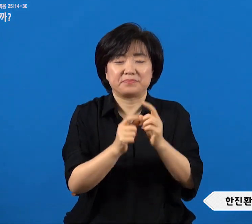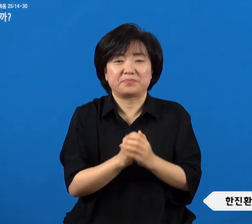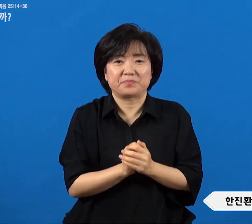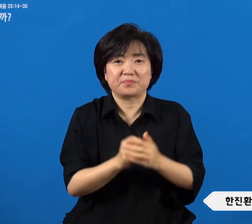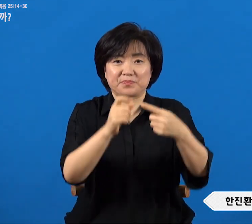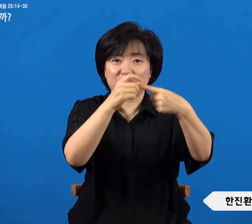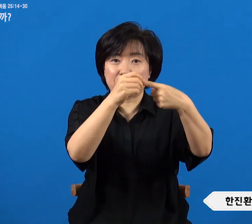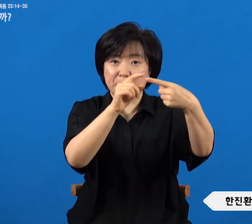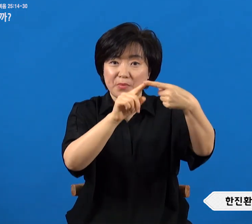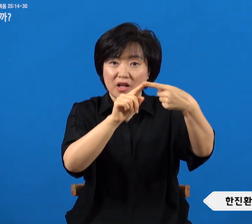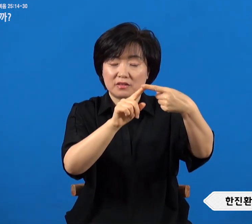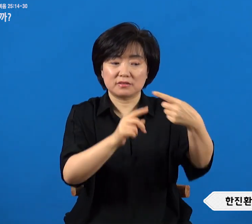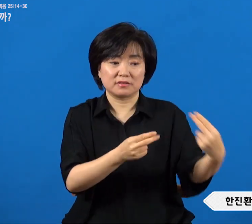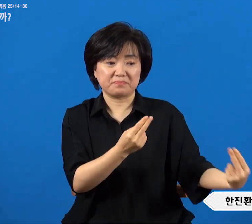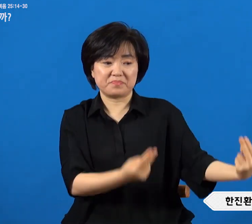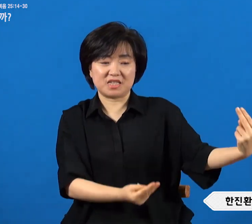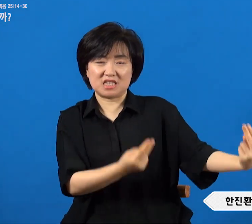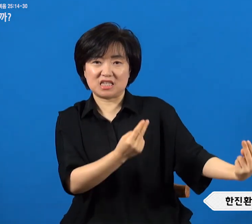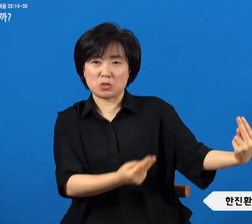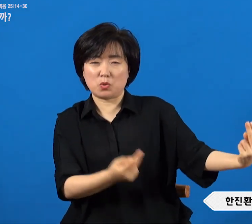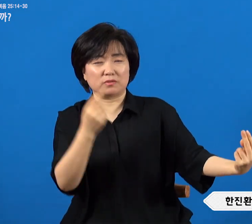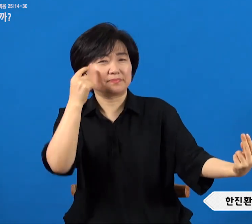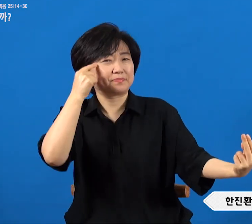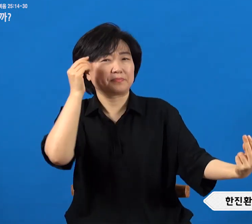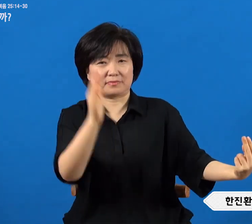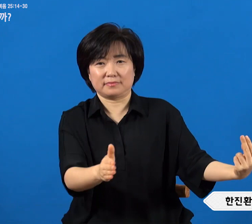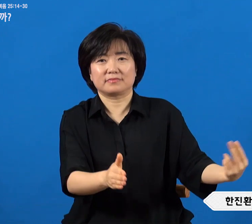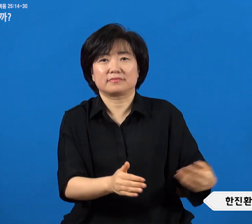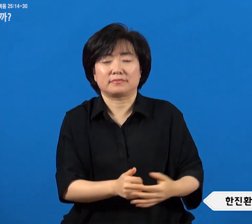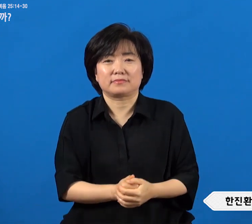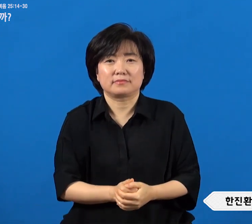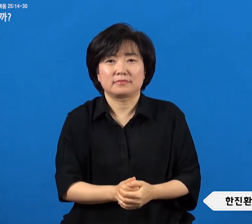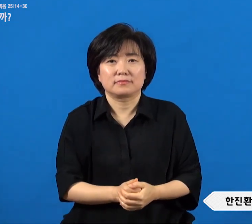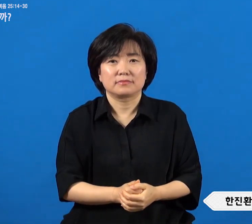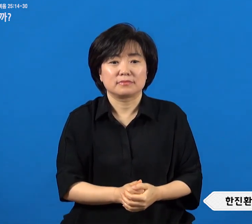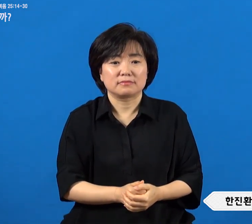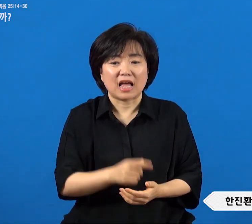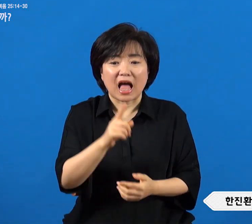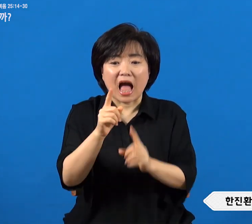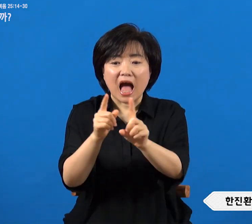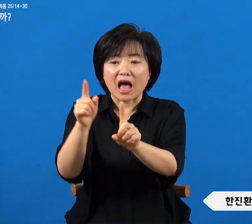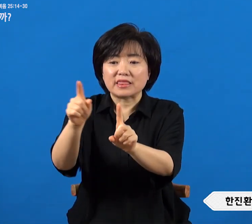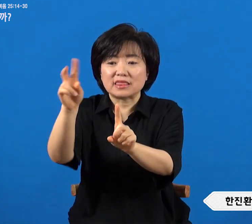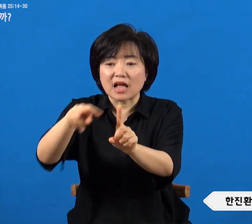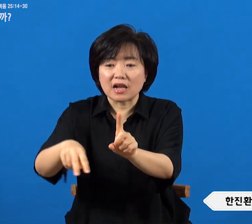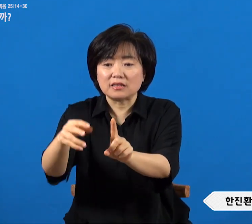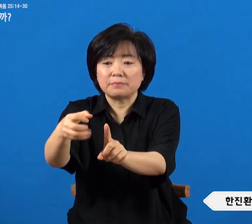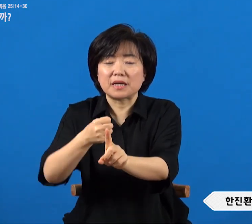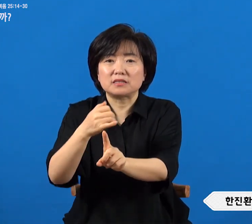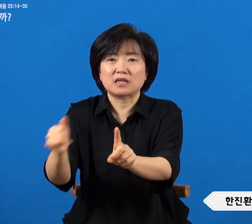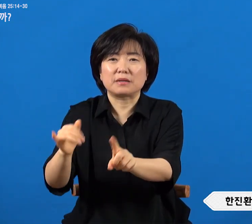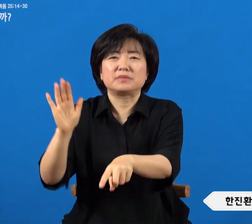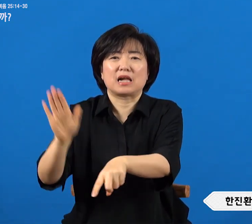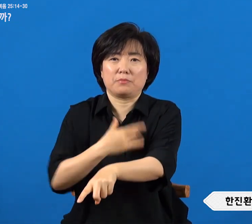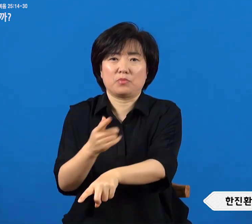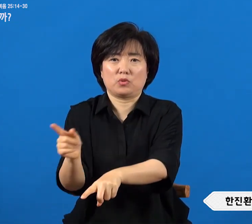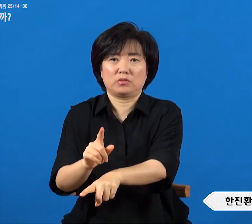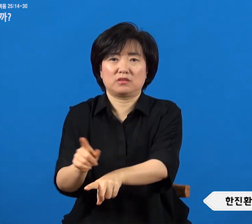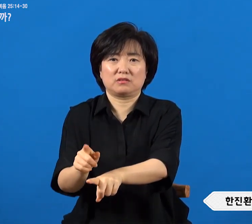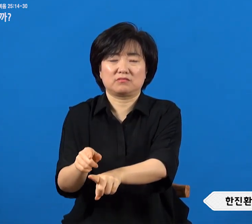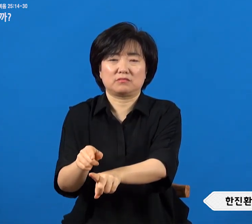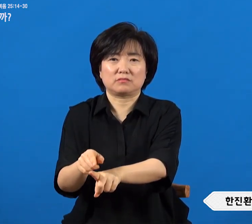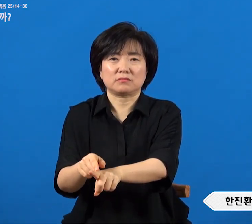첫째는 비교의식을 조심해야 하겠습니다. 한 달란트 받은 사람 잘못이 그것이지요.